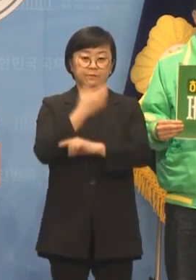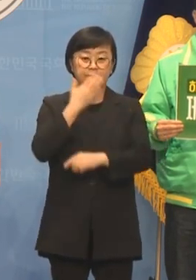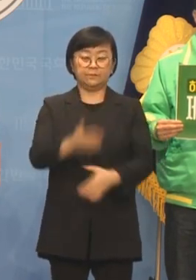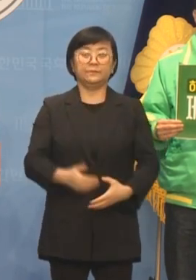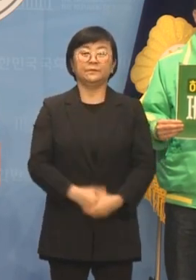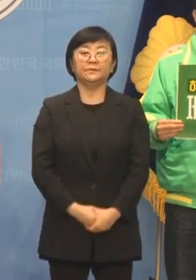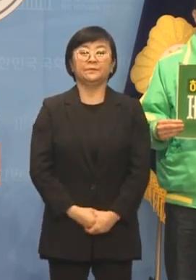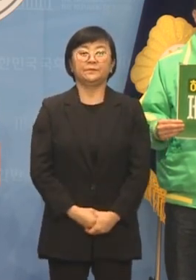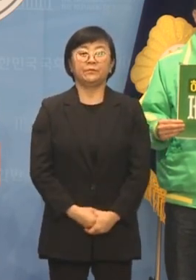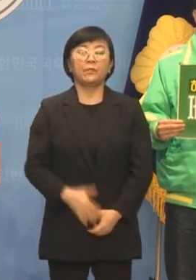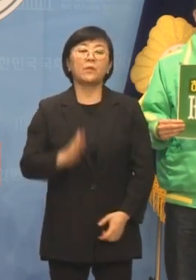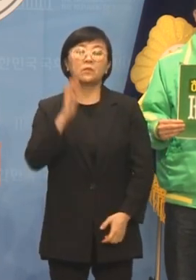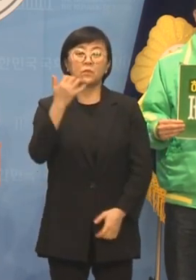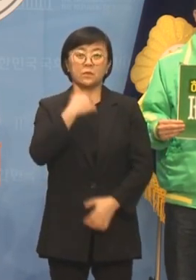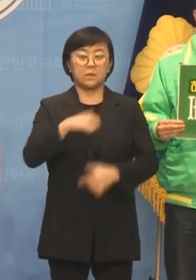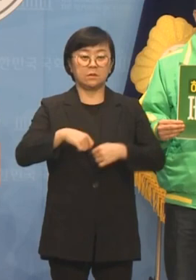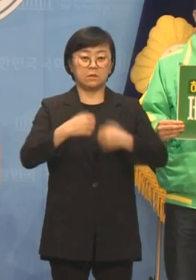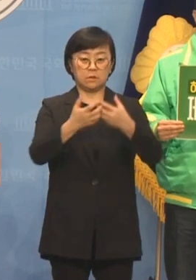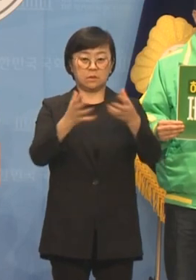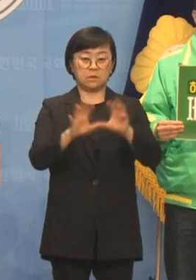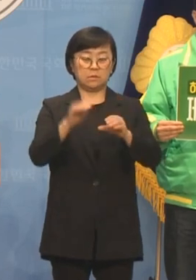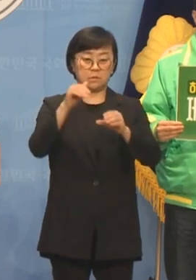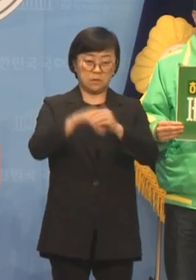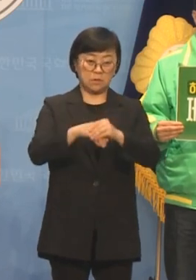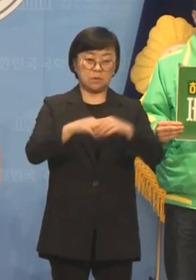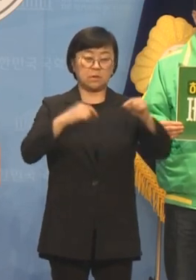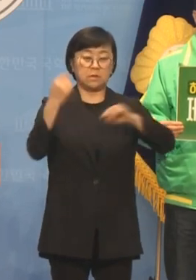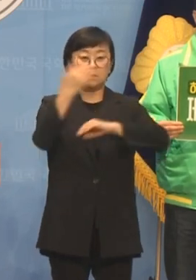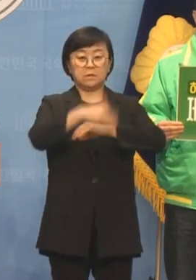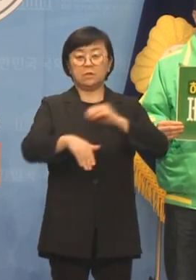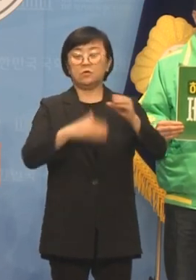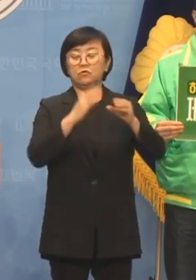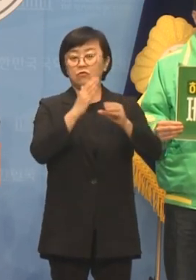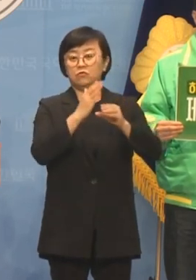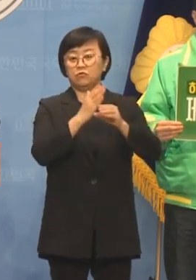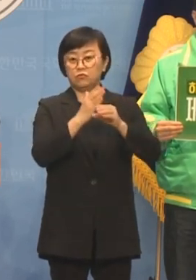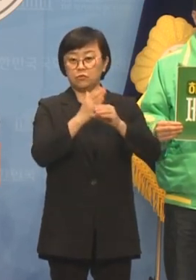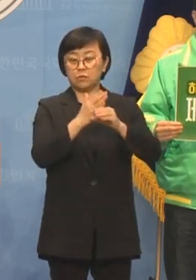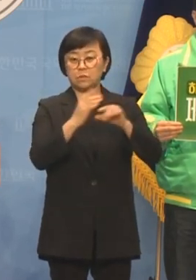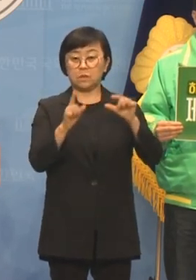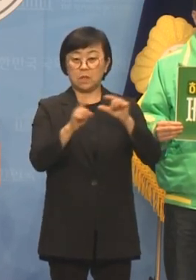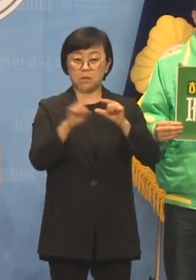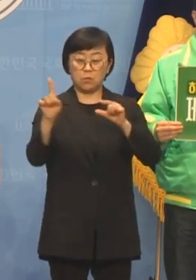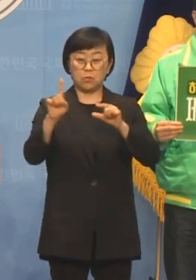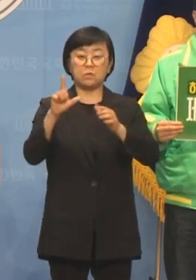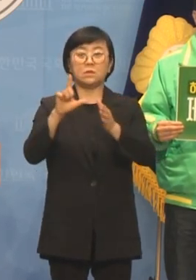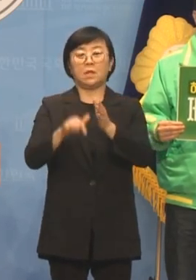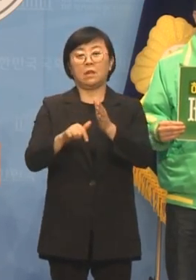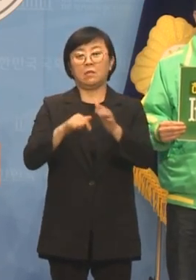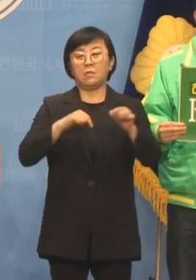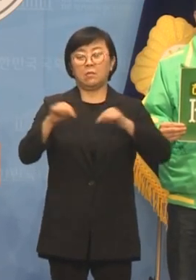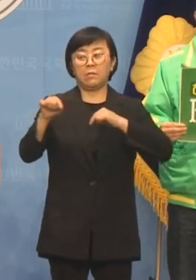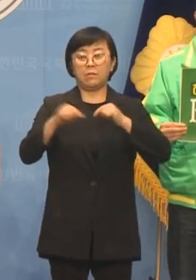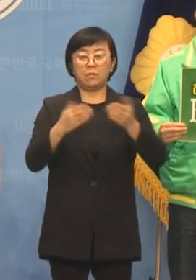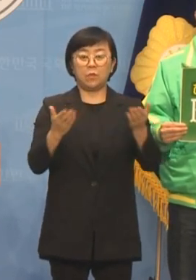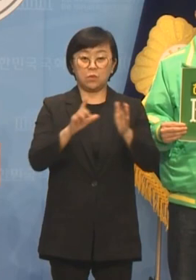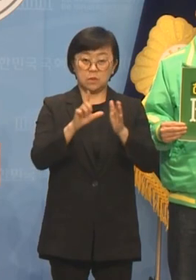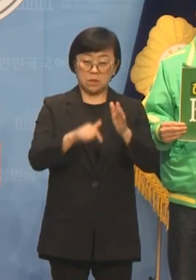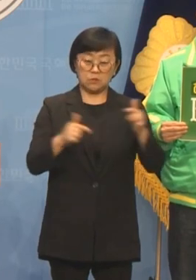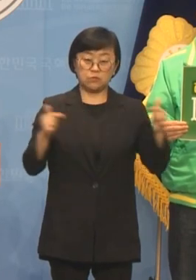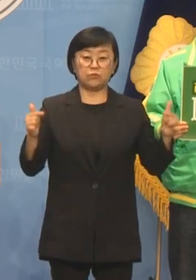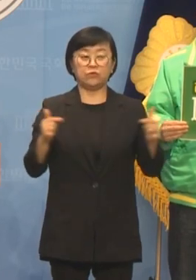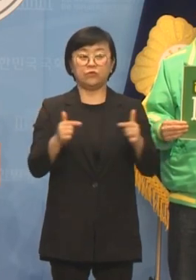것입니다 녹색 정의당 총선 정책의 핵심 키워드 중 하나는 바로 시간 정치입니다 노동 시간은